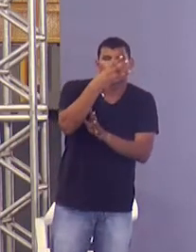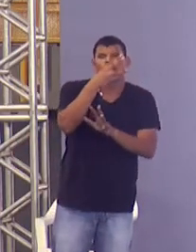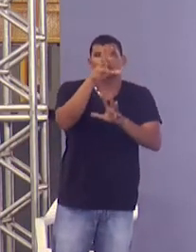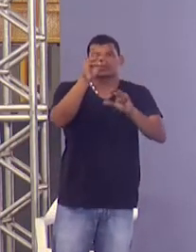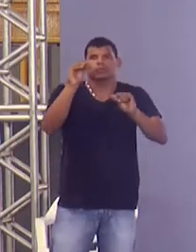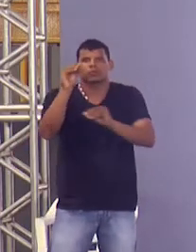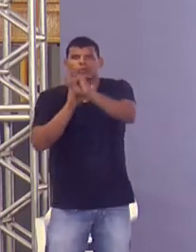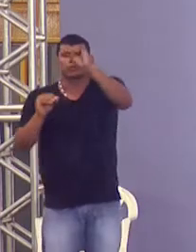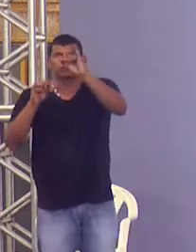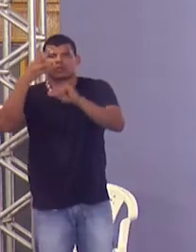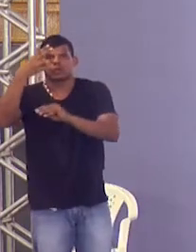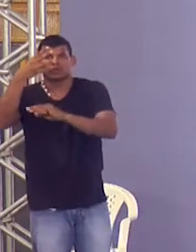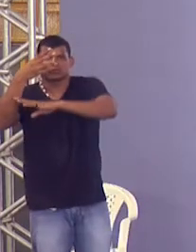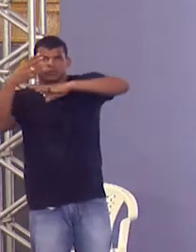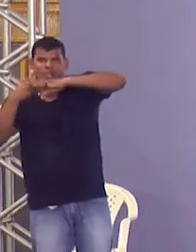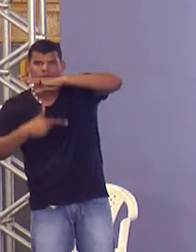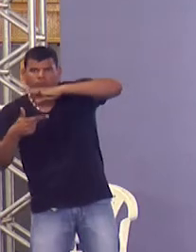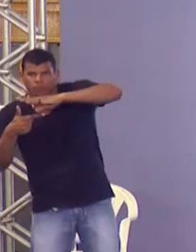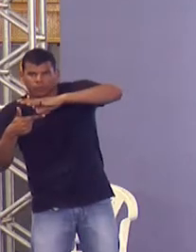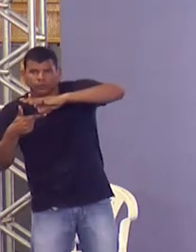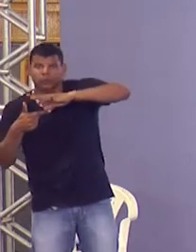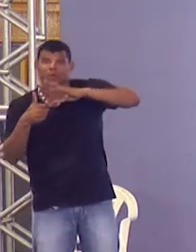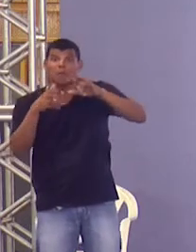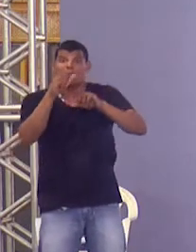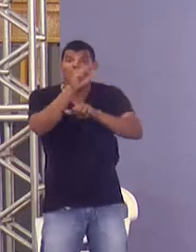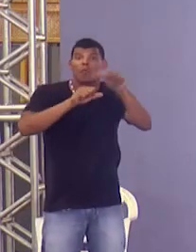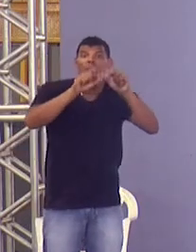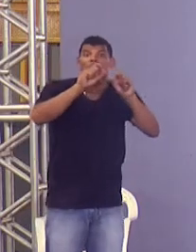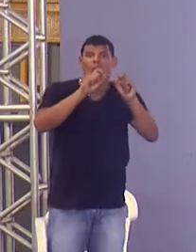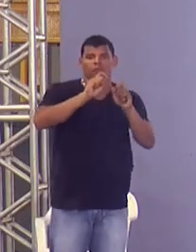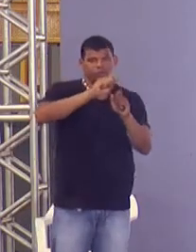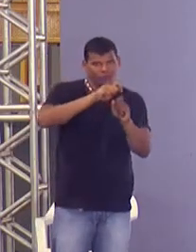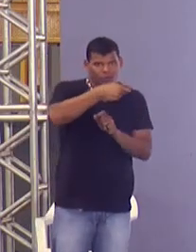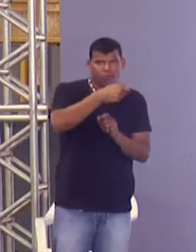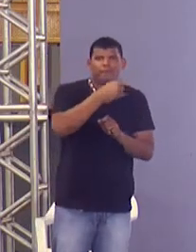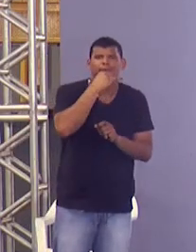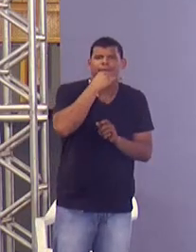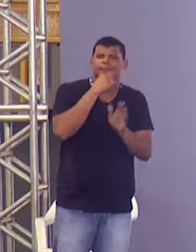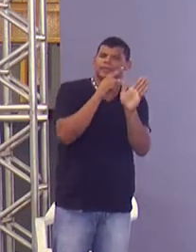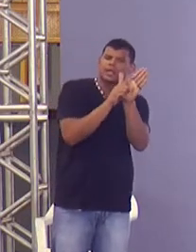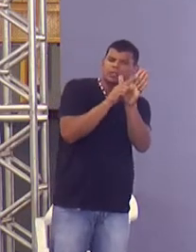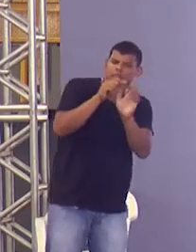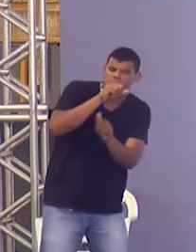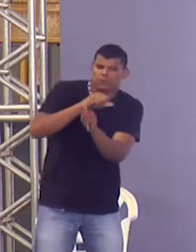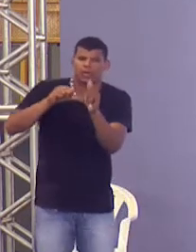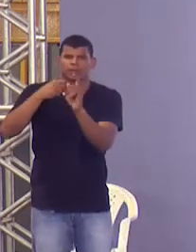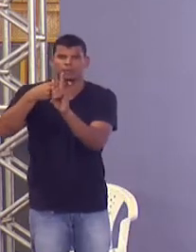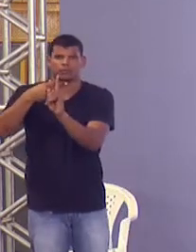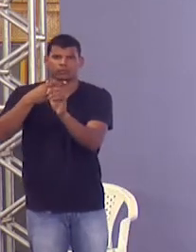você inverte a base, o expoente fica positivo, como está mostrado aí na tela.